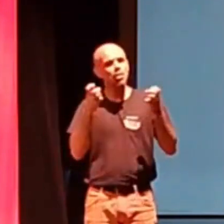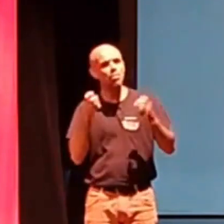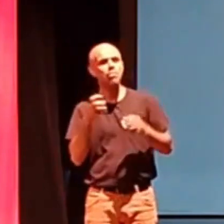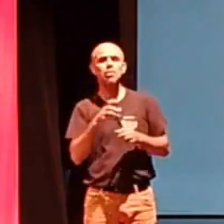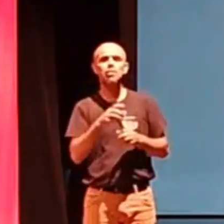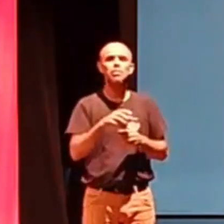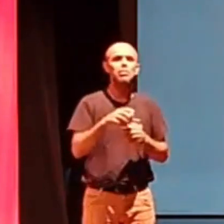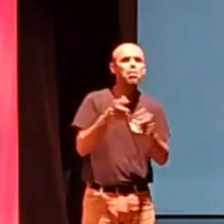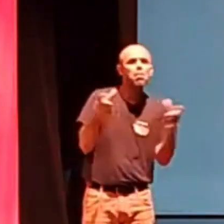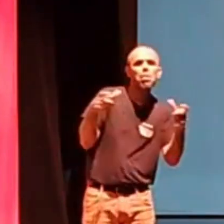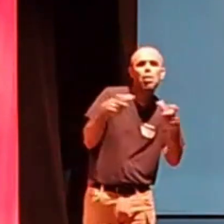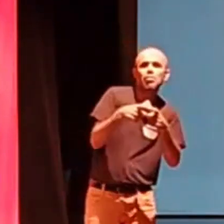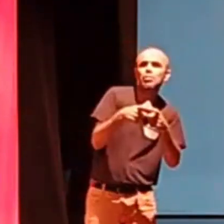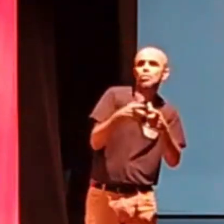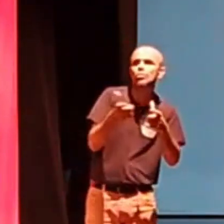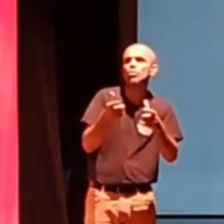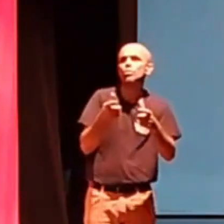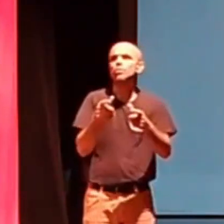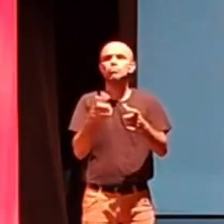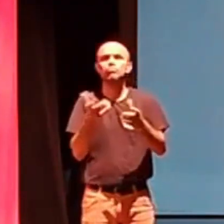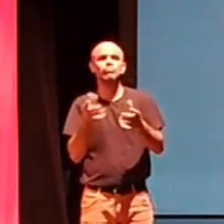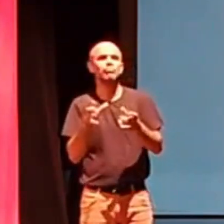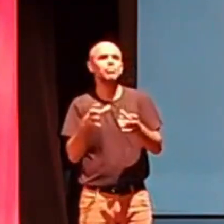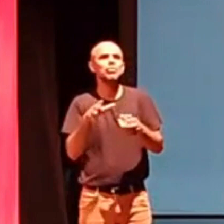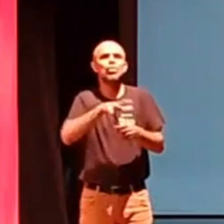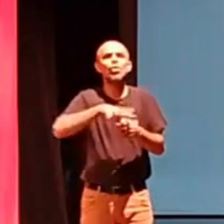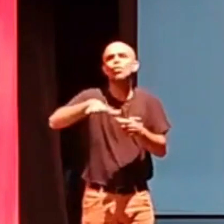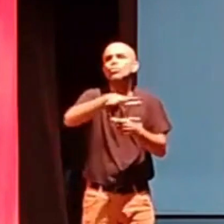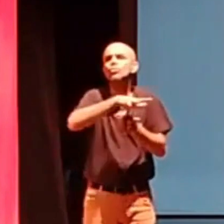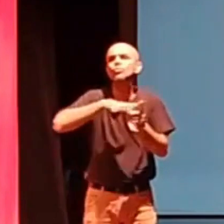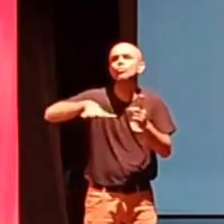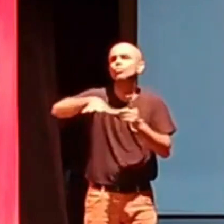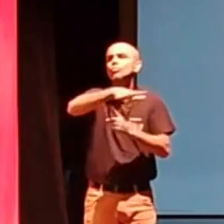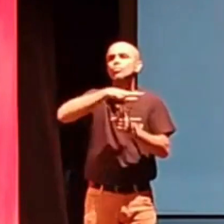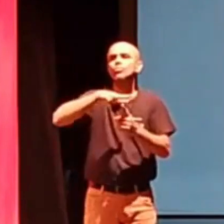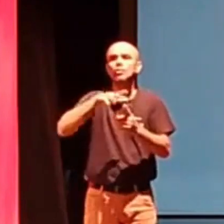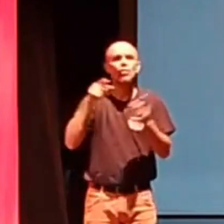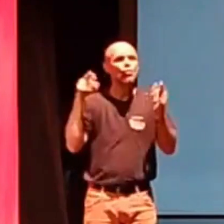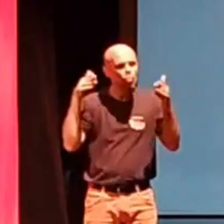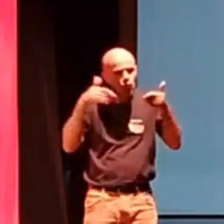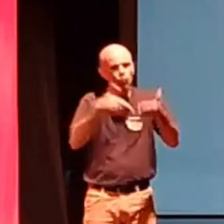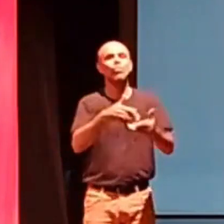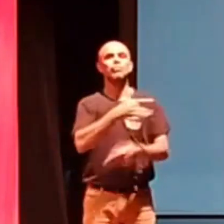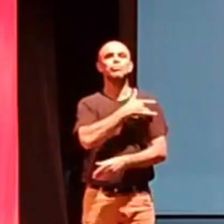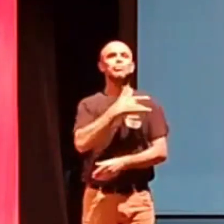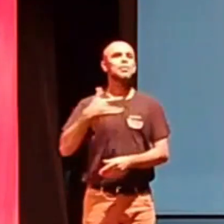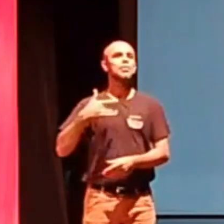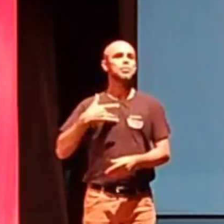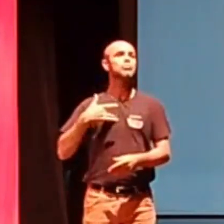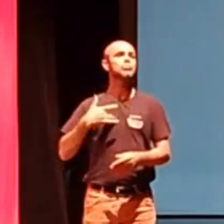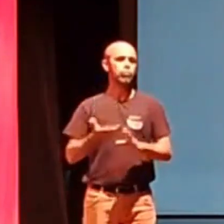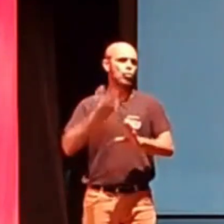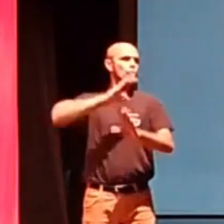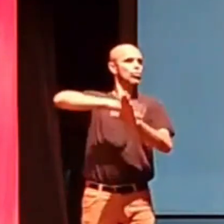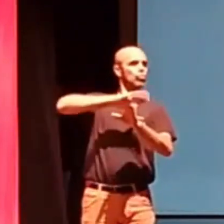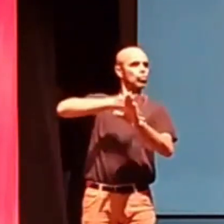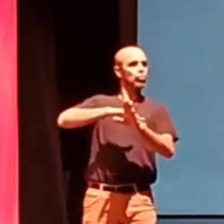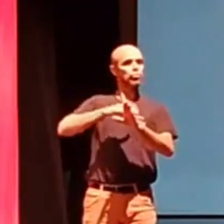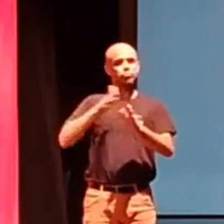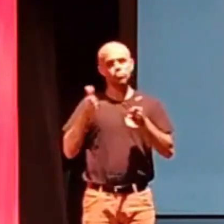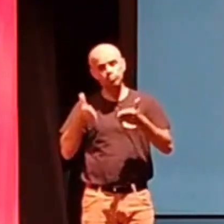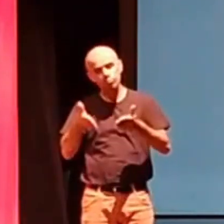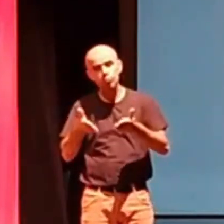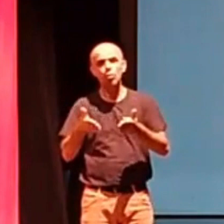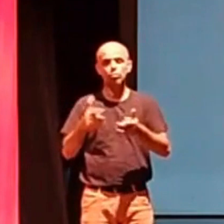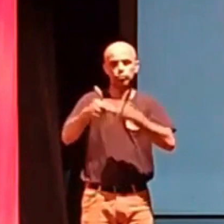são da sociedade civil. A grande maioria que está aqui, ela é ligada à saúde diretamente ou indiretamente. Né? A